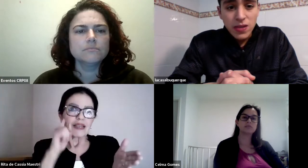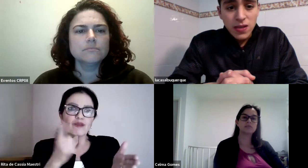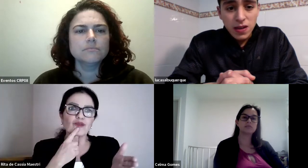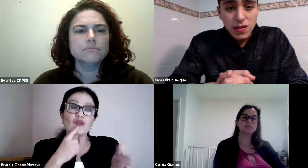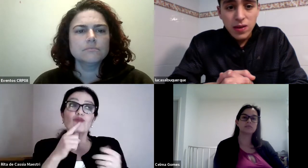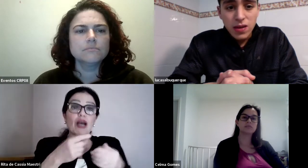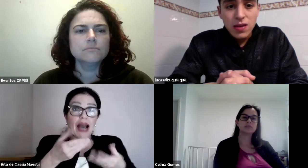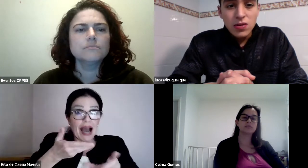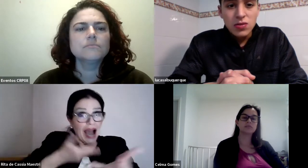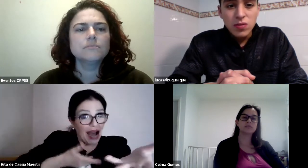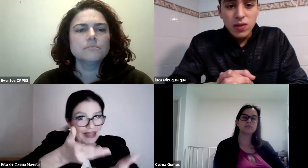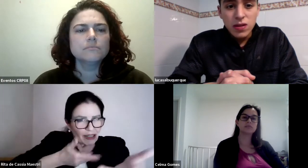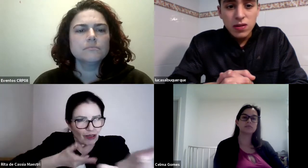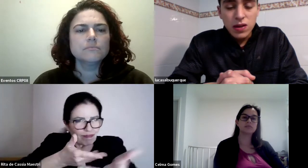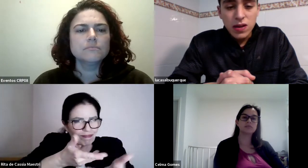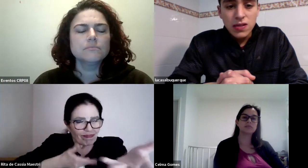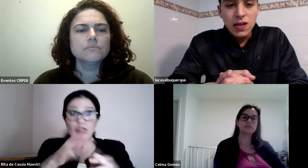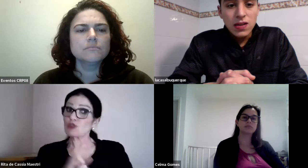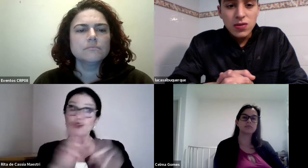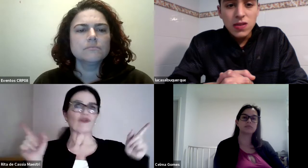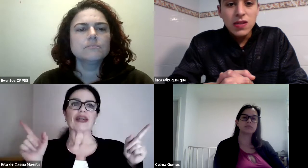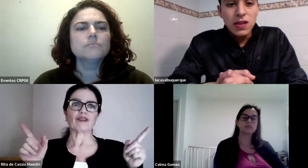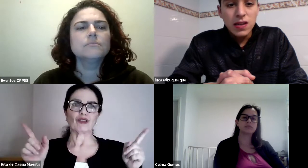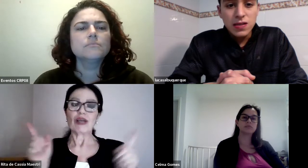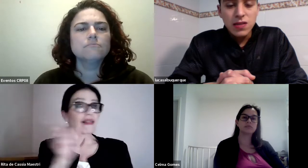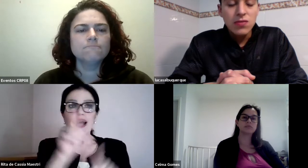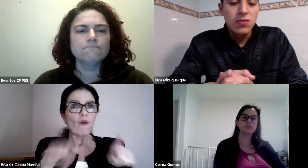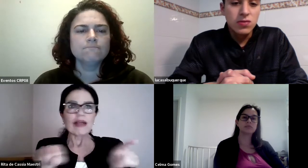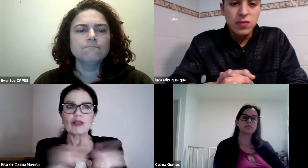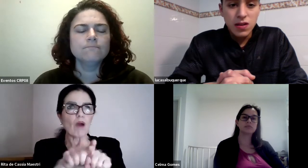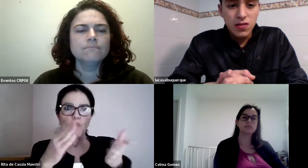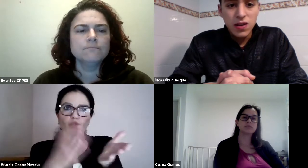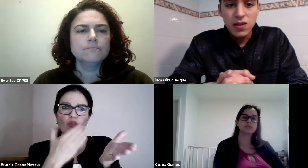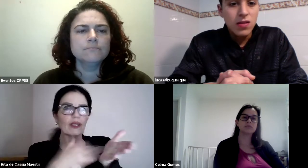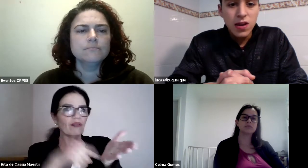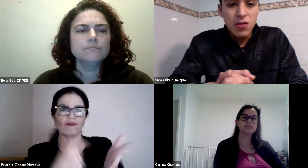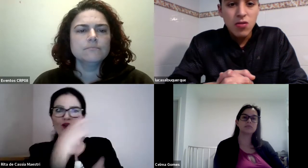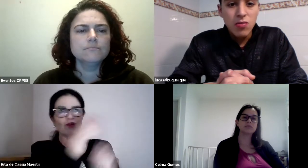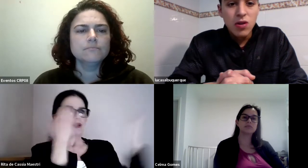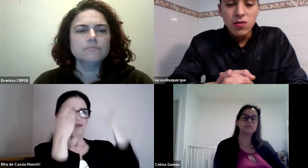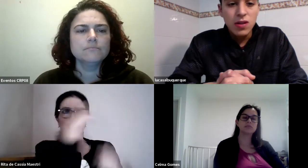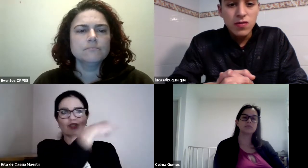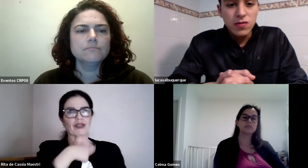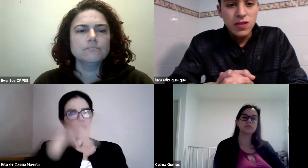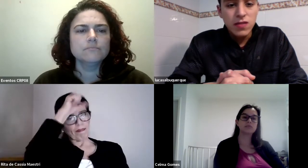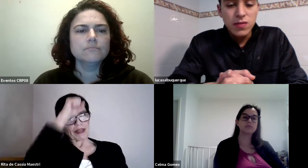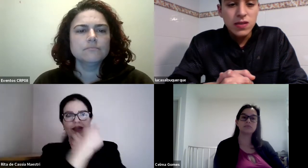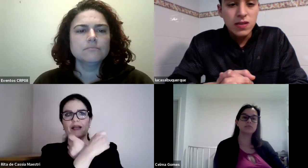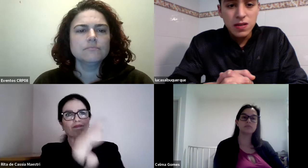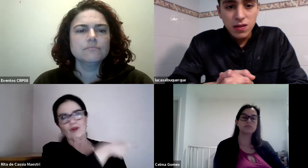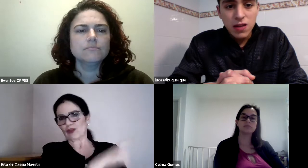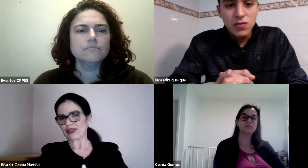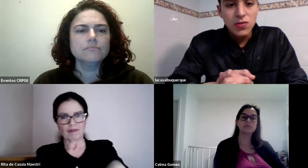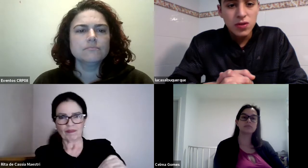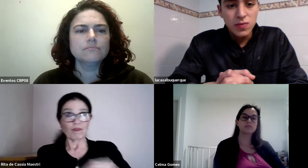precisava pesquisar também sobre as relações, a interação com o surdo era diferente, não era como o livro estava me